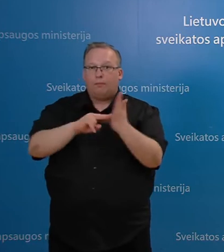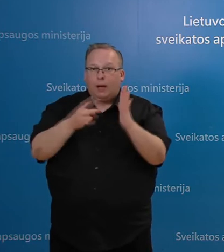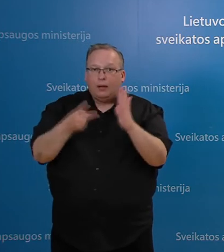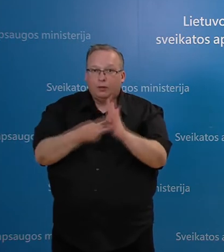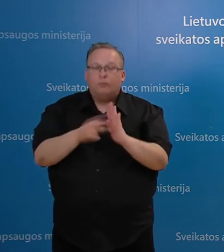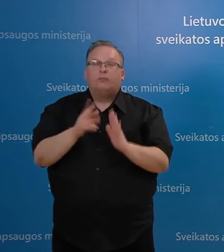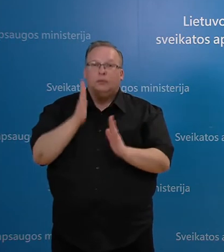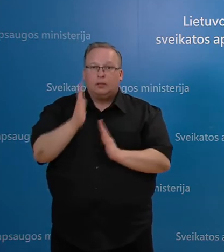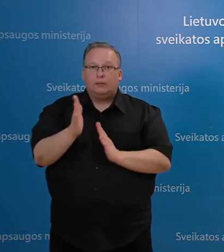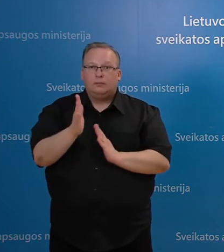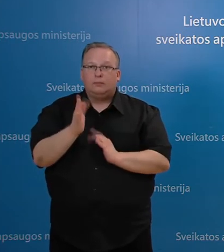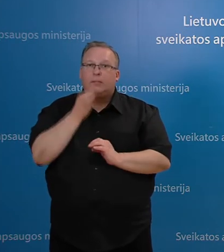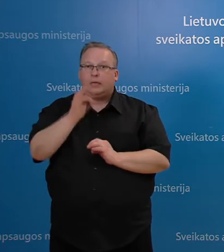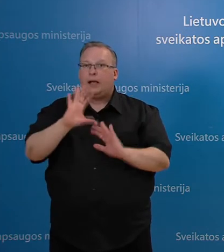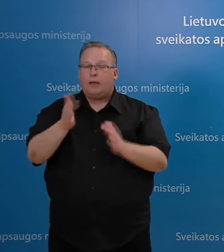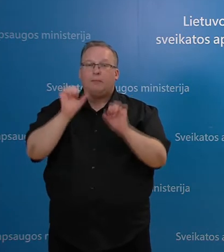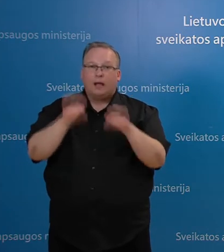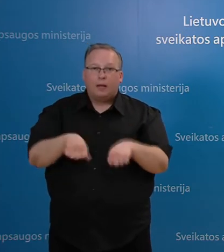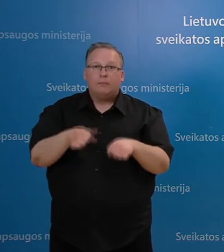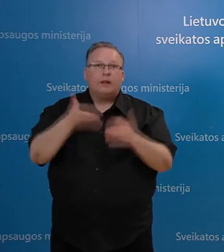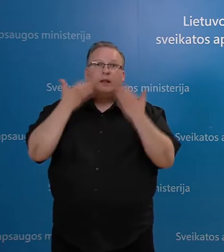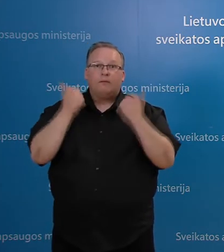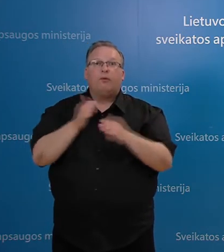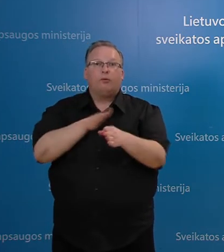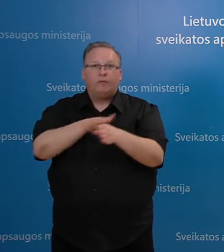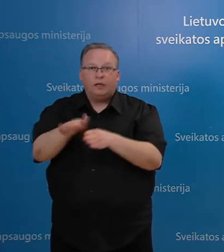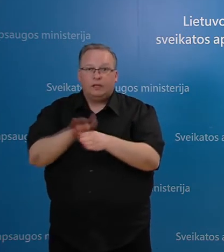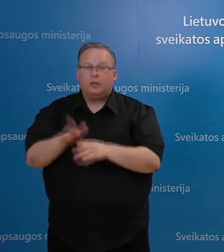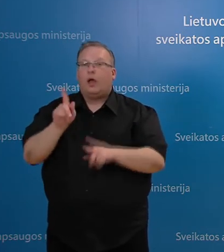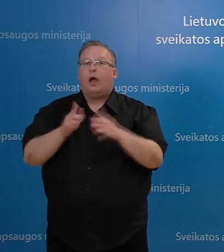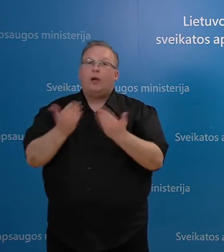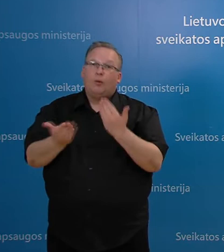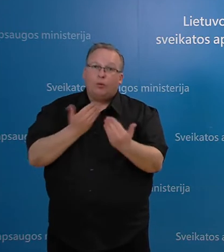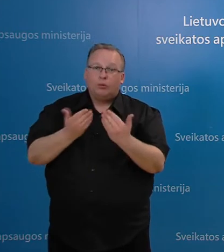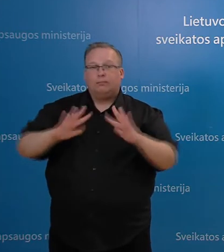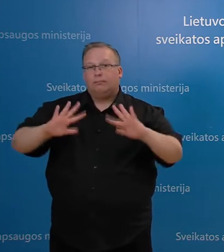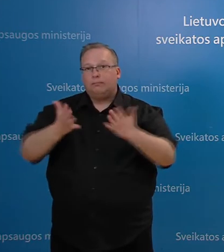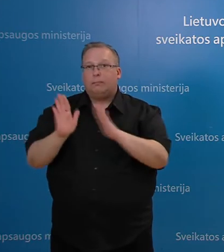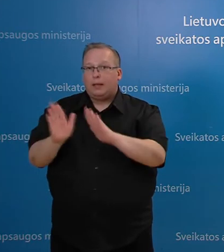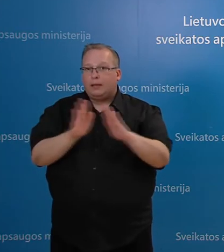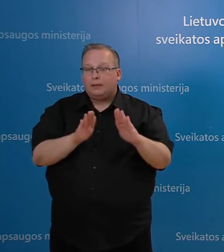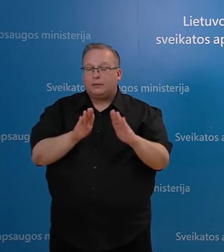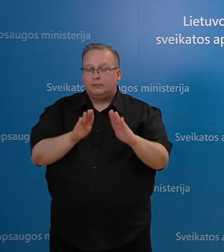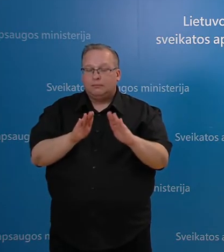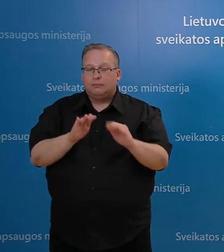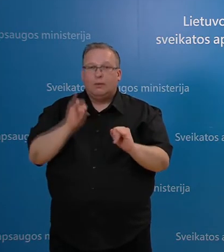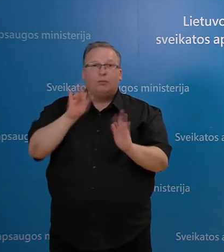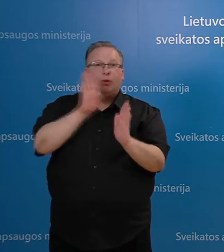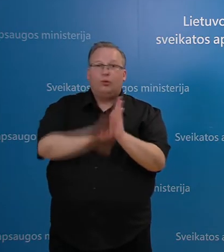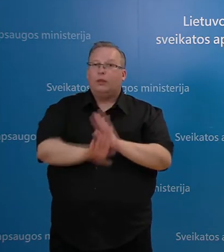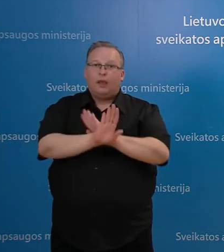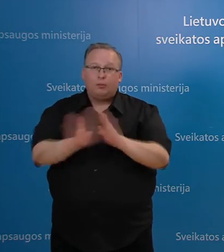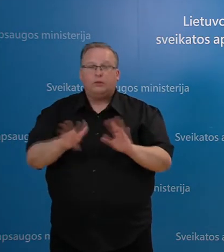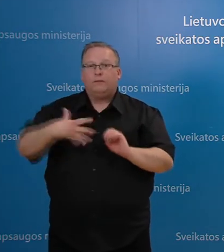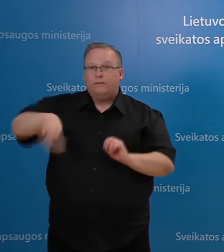būtų padaryti. O ar situacija... Na, neblogės, matysim, tiesiog laikas parodys, kadangi beveik